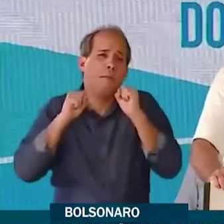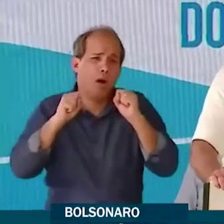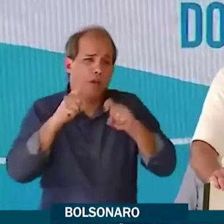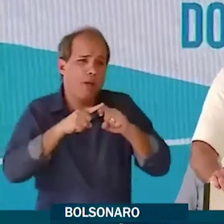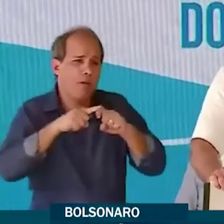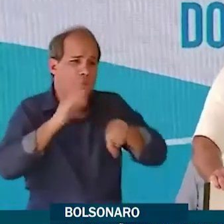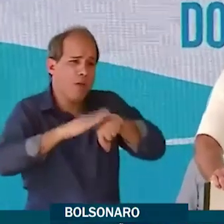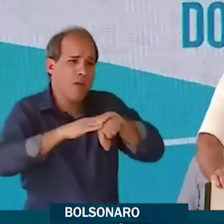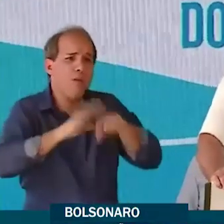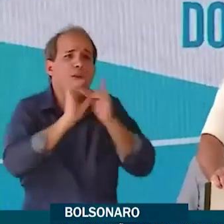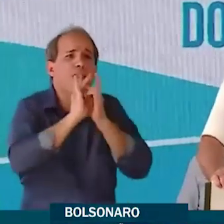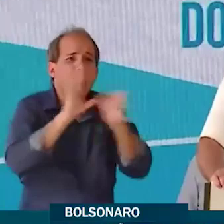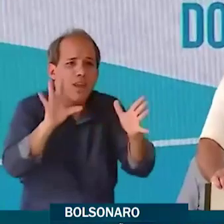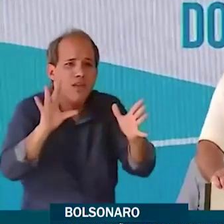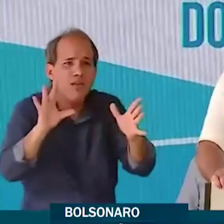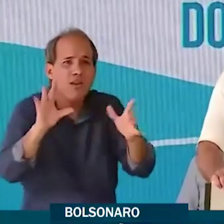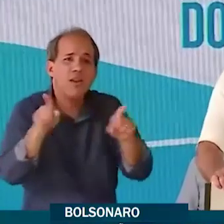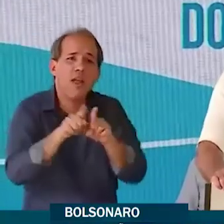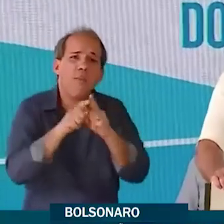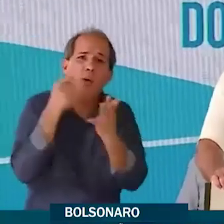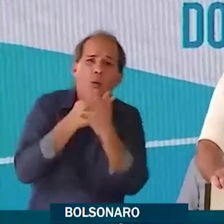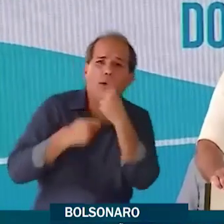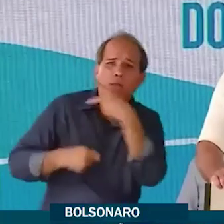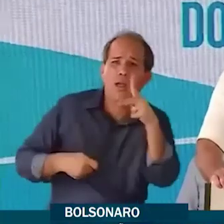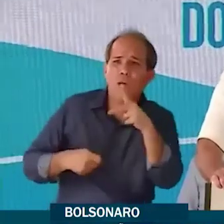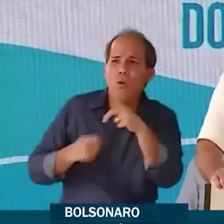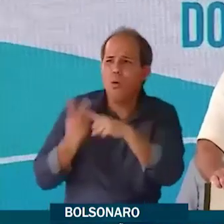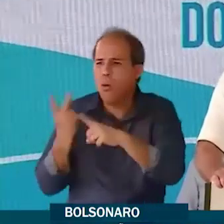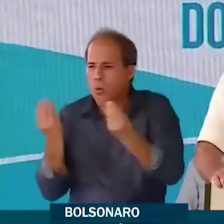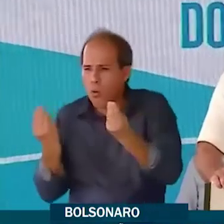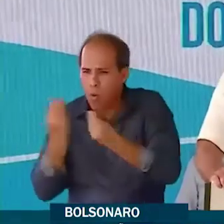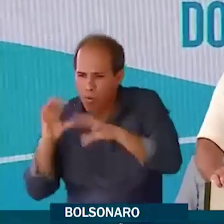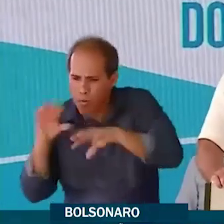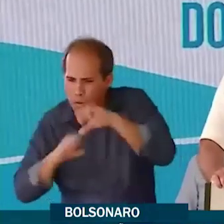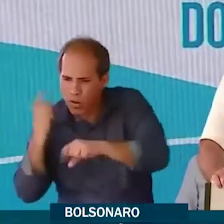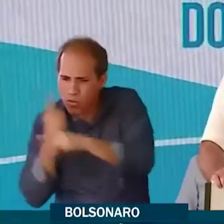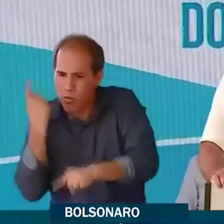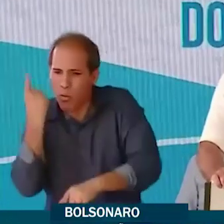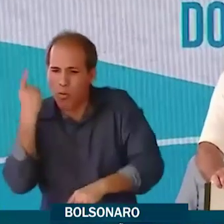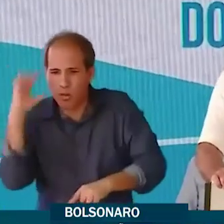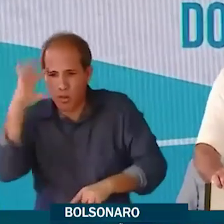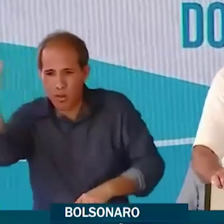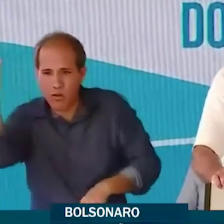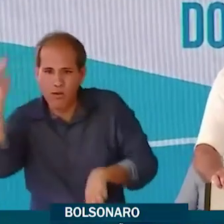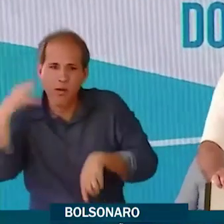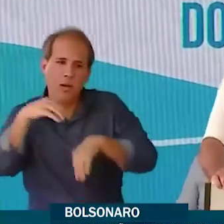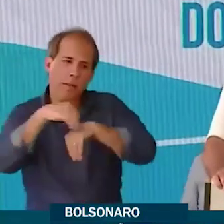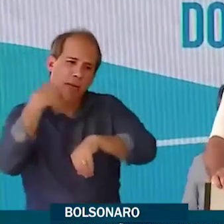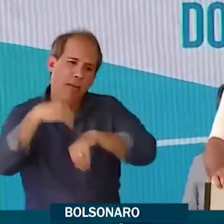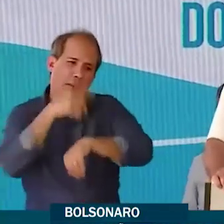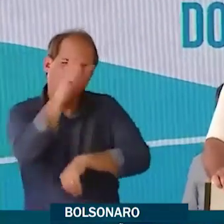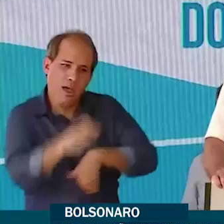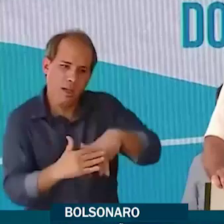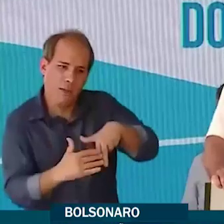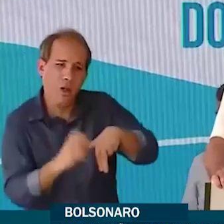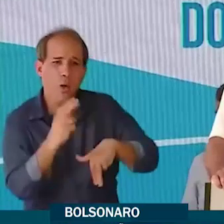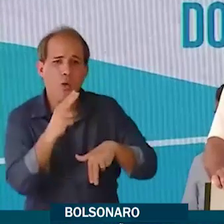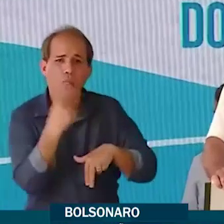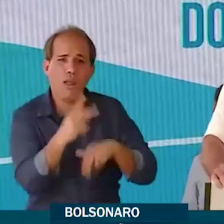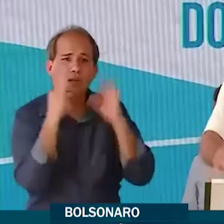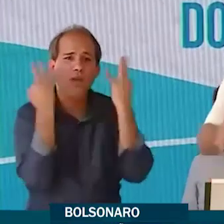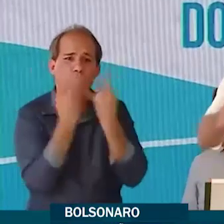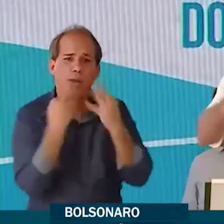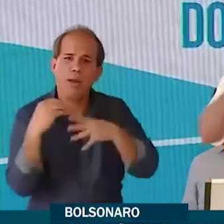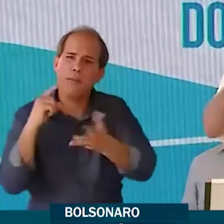as a liberdade de se dever de buscar uma alternativa ouvindo o paciente ou a família